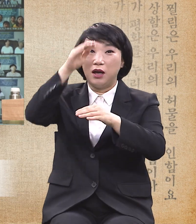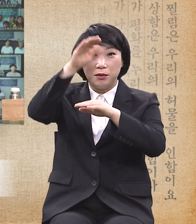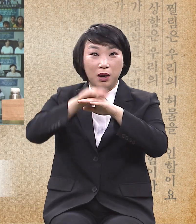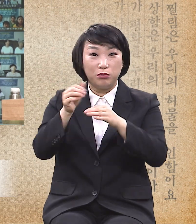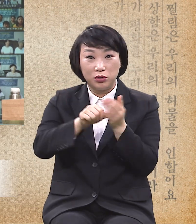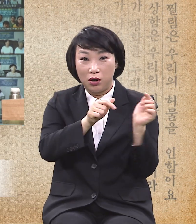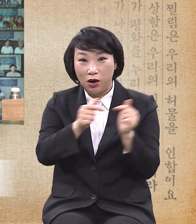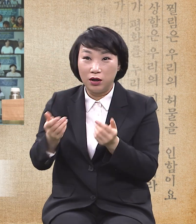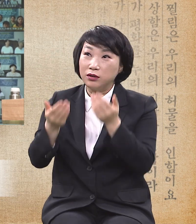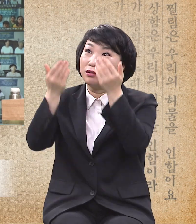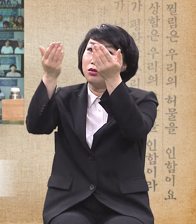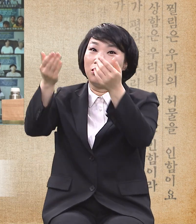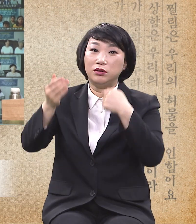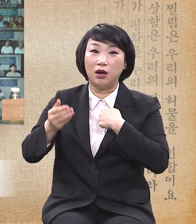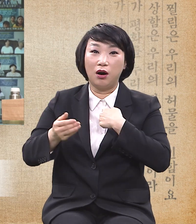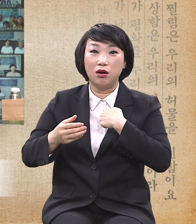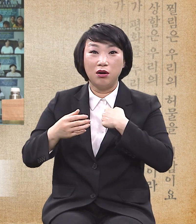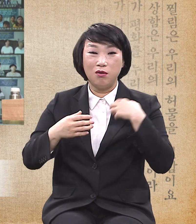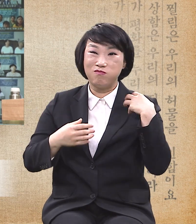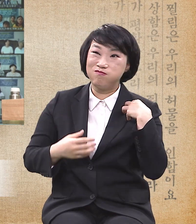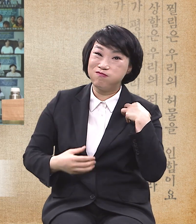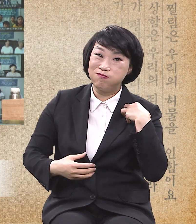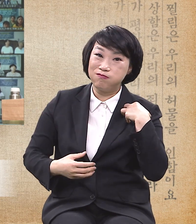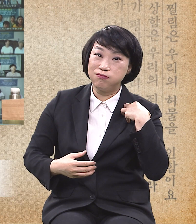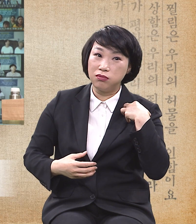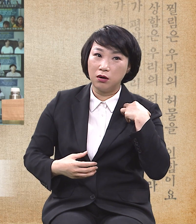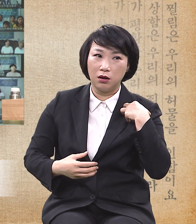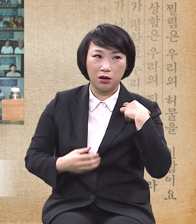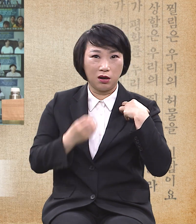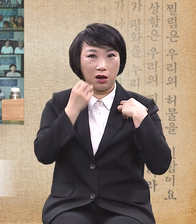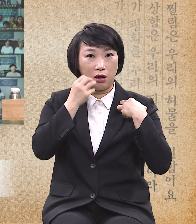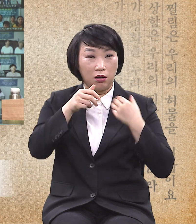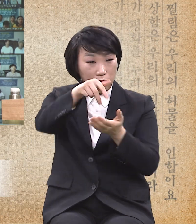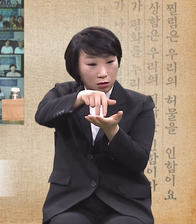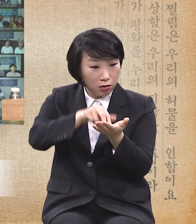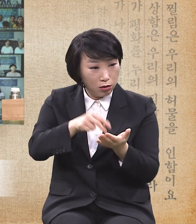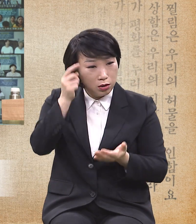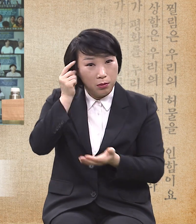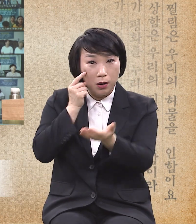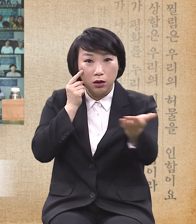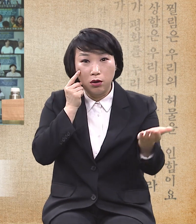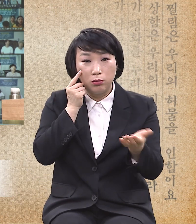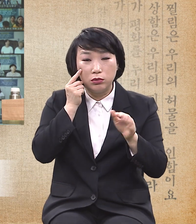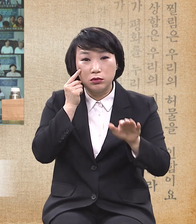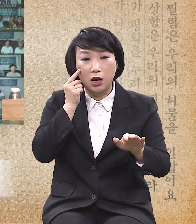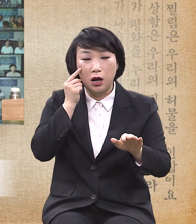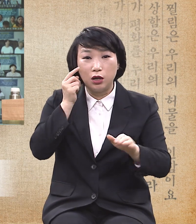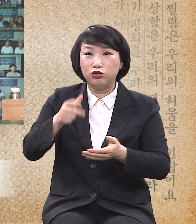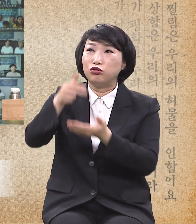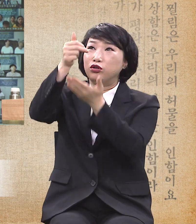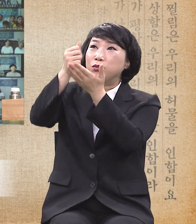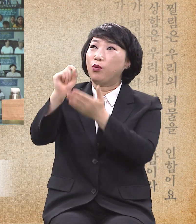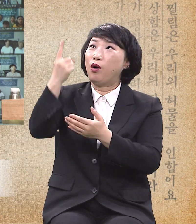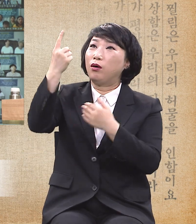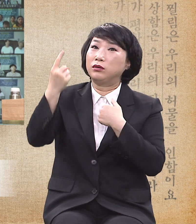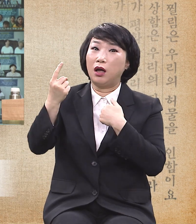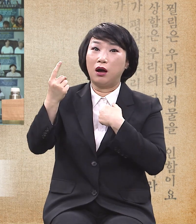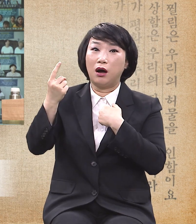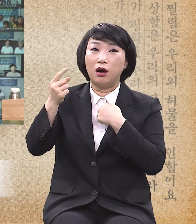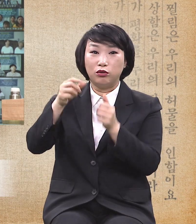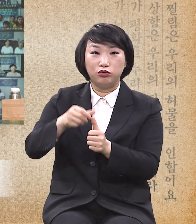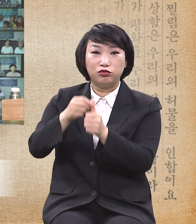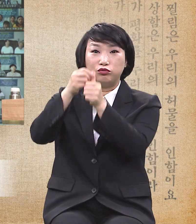예물 드리고 이게 정말 난 부담스럽다. 그럼 바꿔 생각해봐. 그러면 주님으로부터